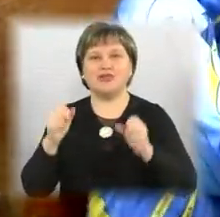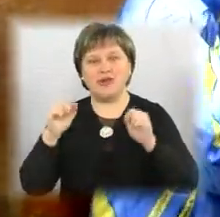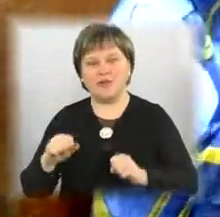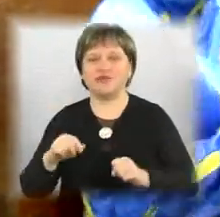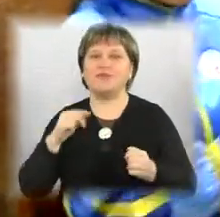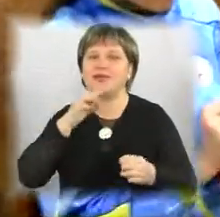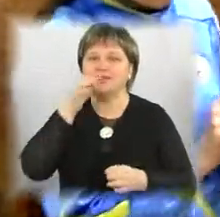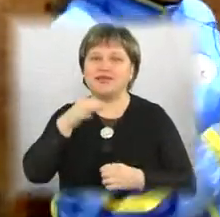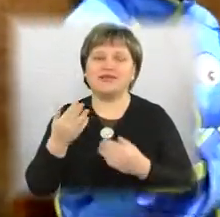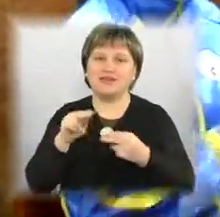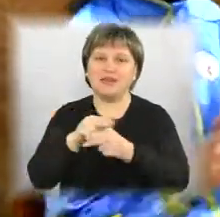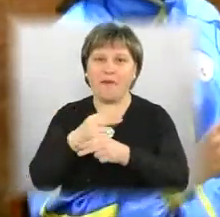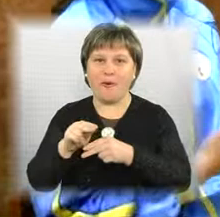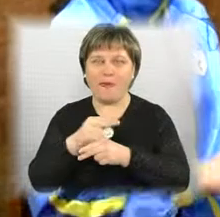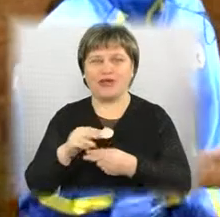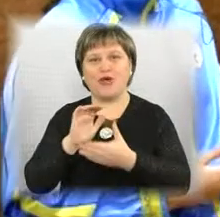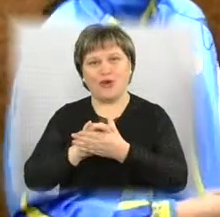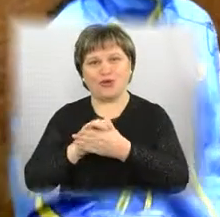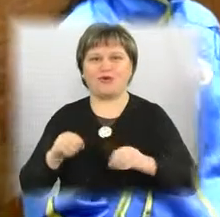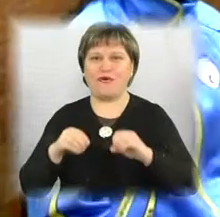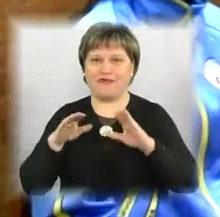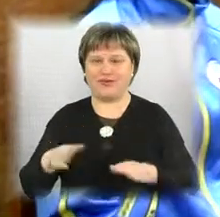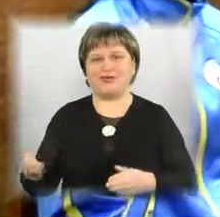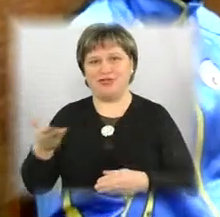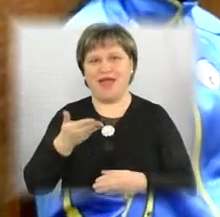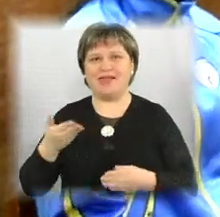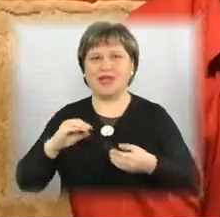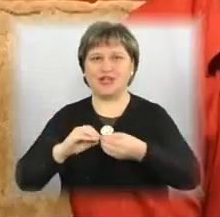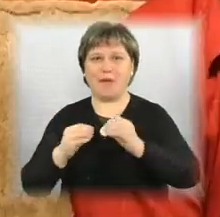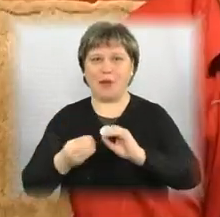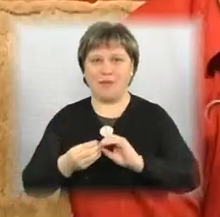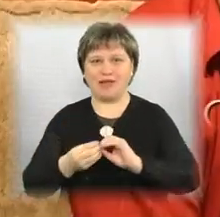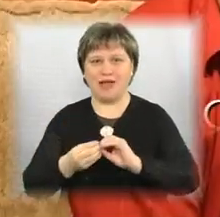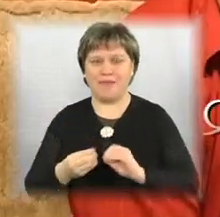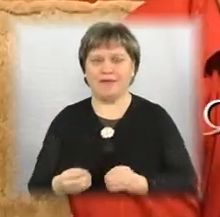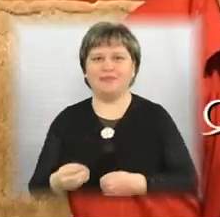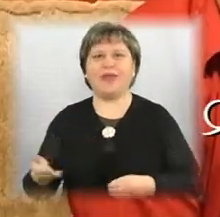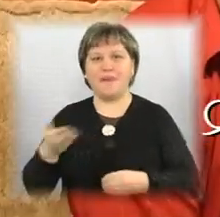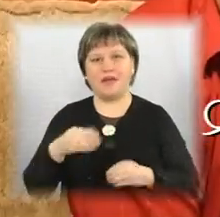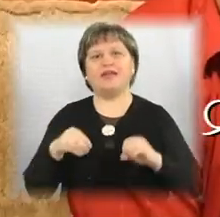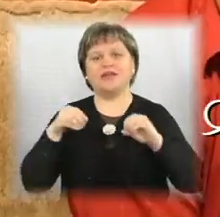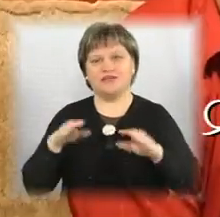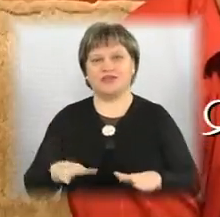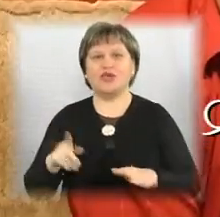одному на якісь помилки, дружно вирішуючи наші проблеми. Ну, вирішили, що